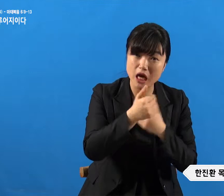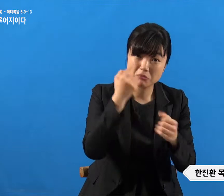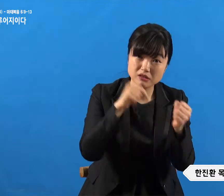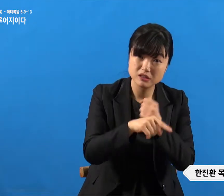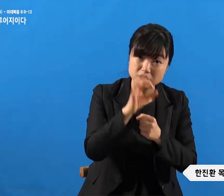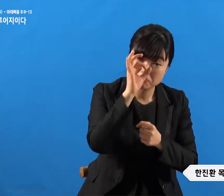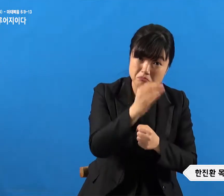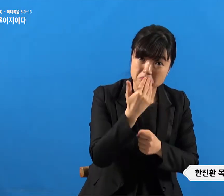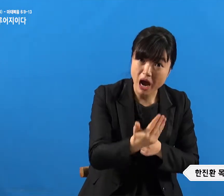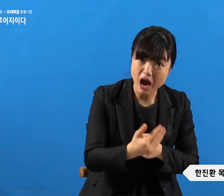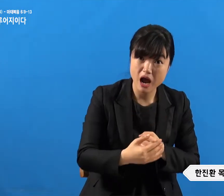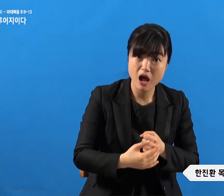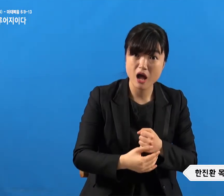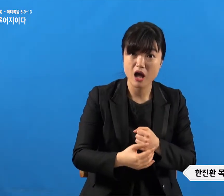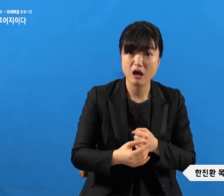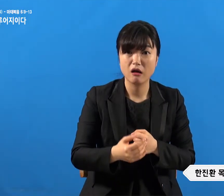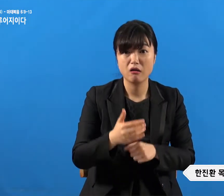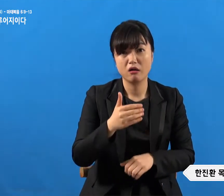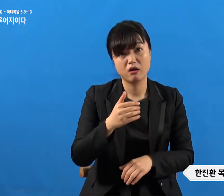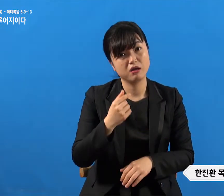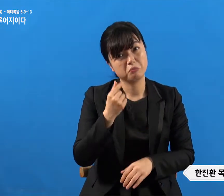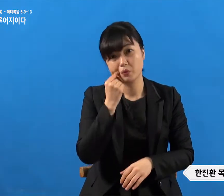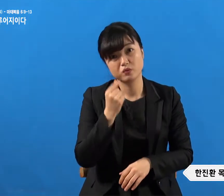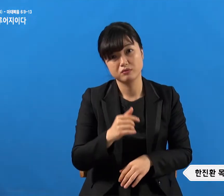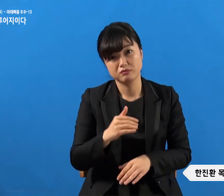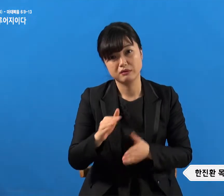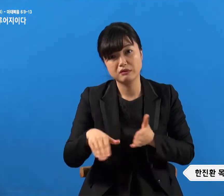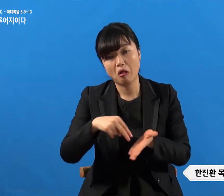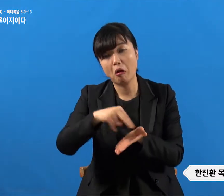있겠습니까? 길을 잃어버릴 수밖에 없지요.